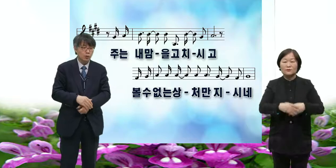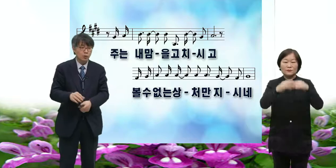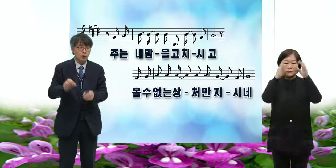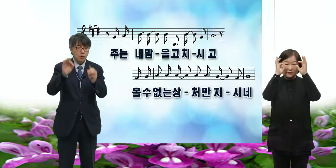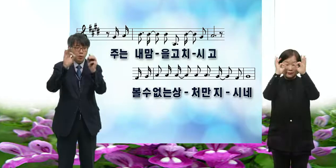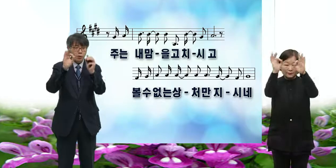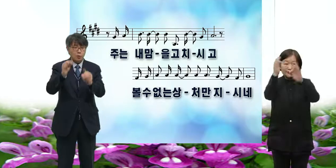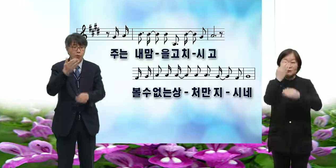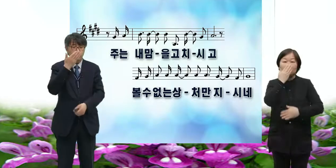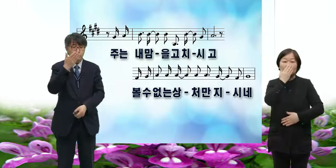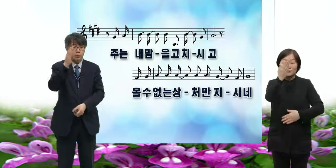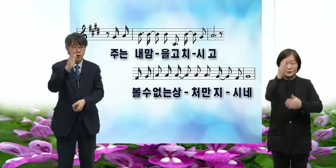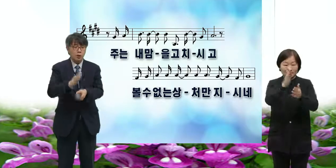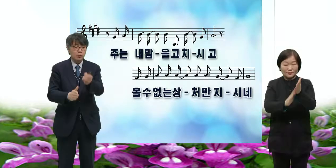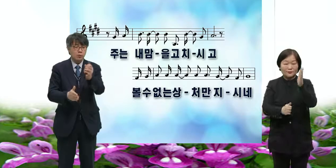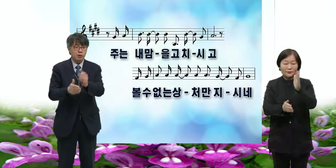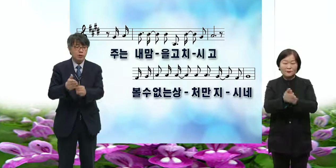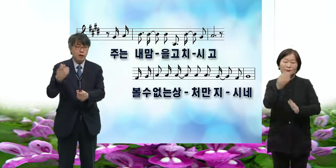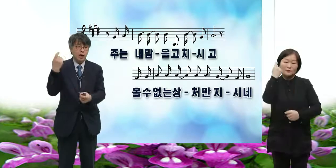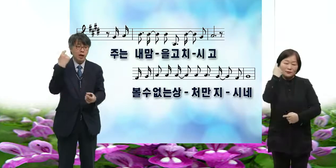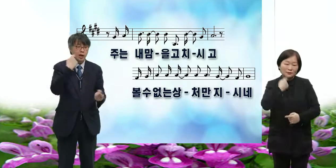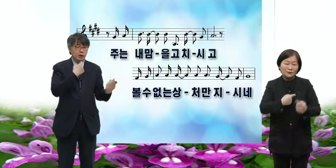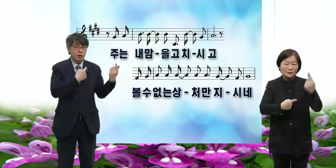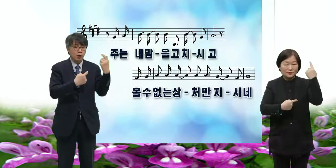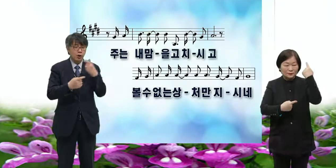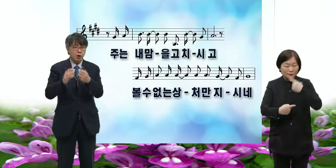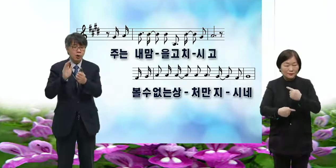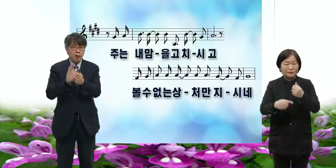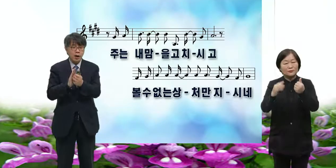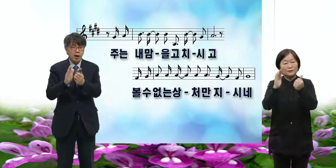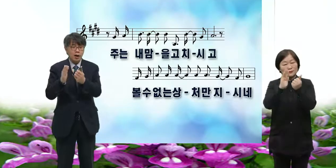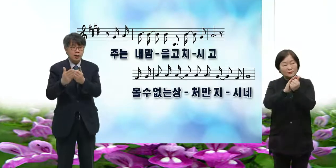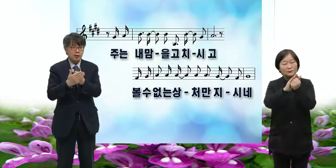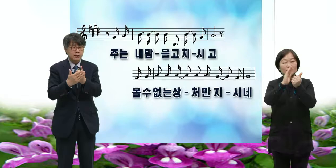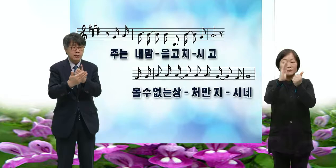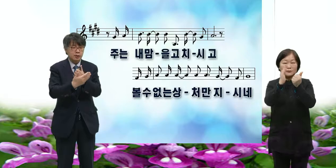고치시고 볼 수 없는 상처